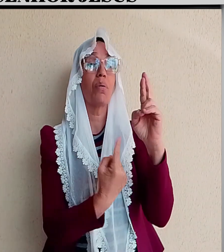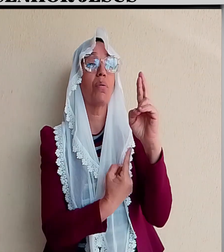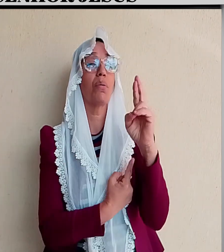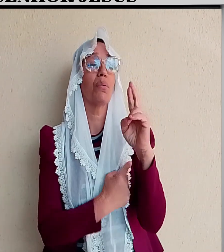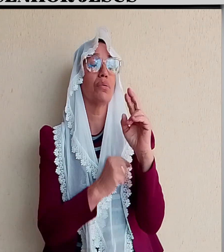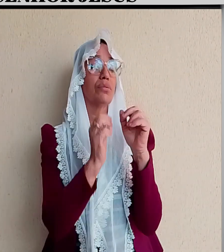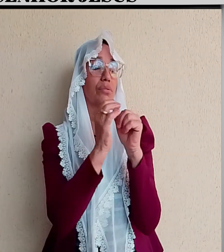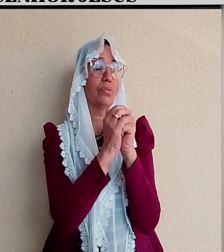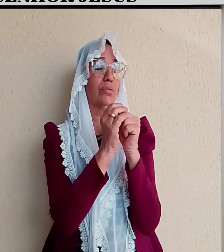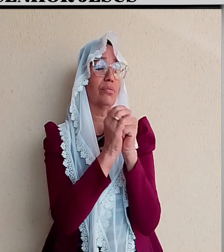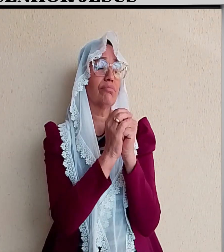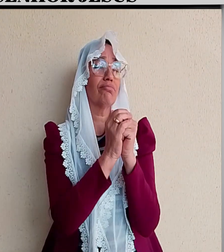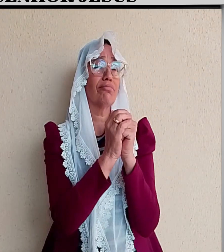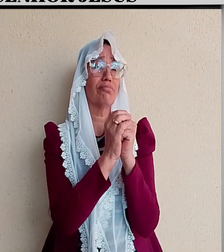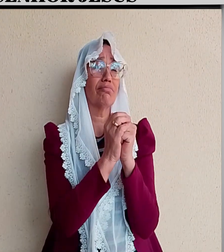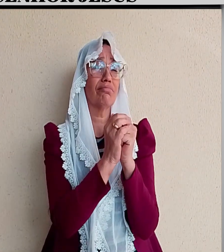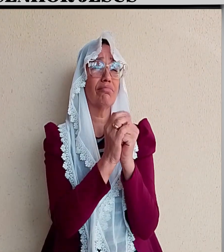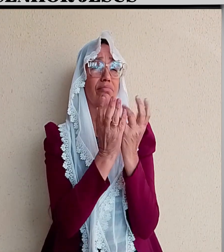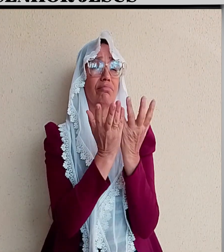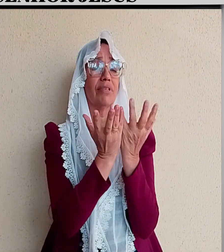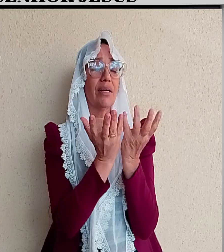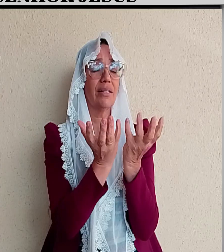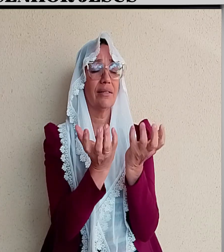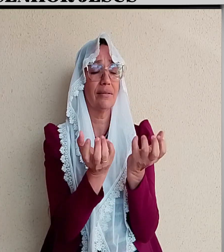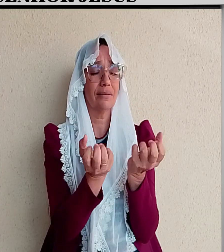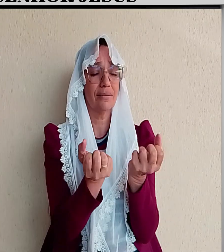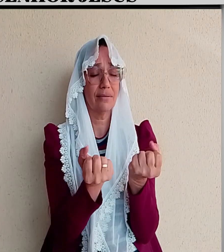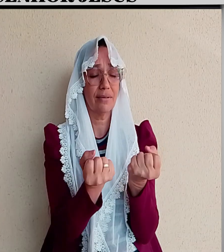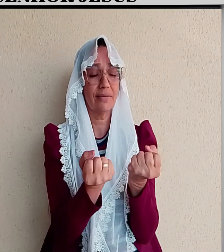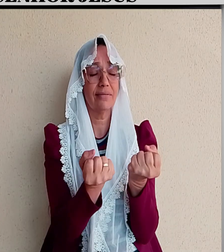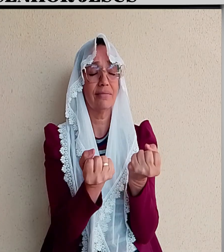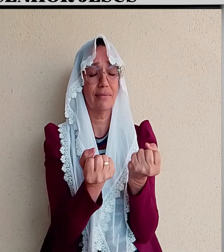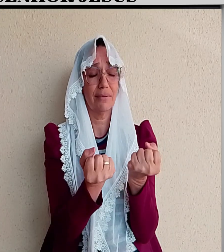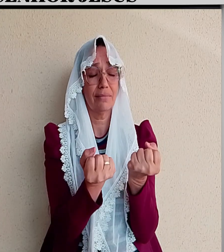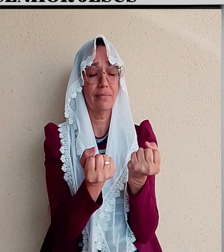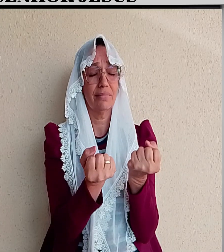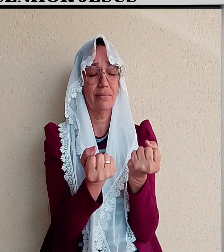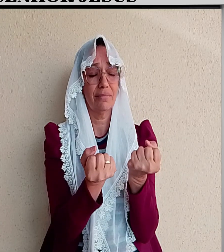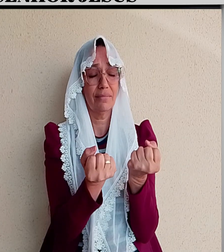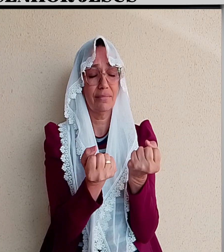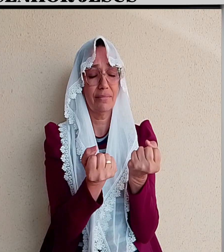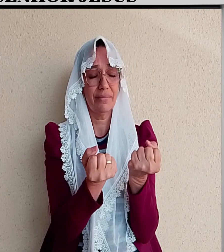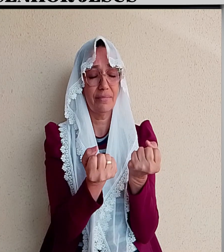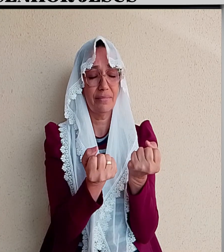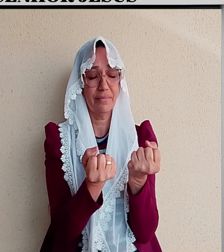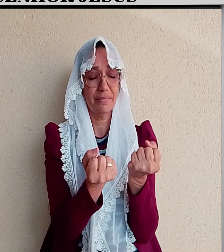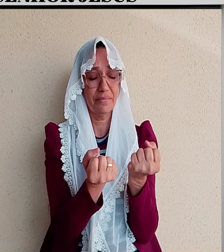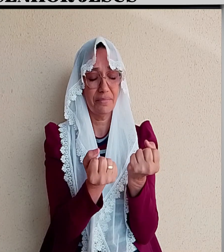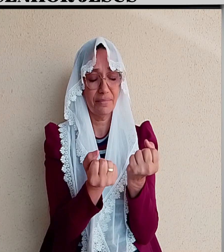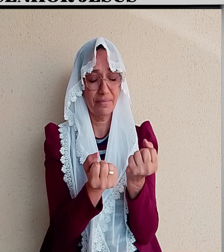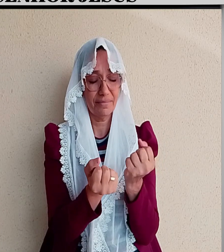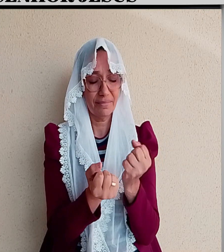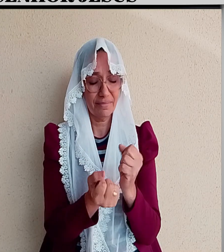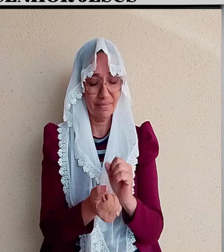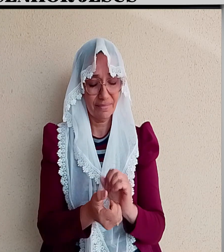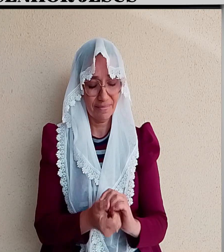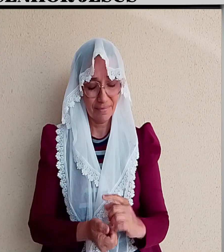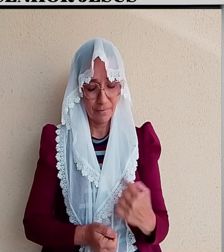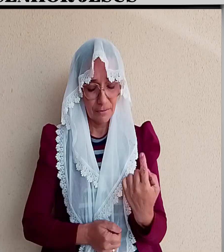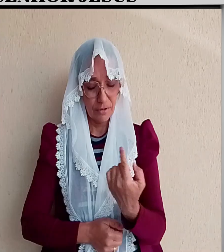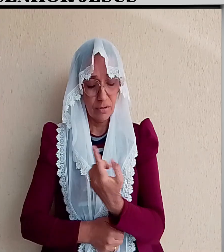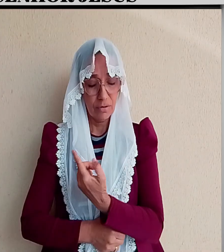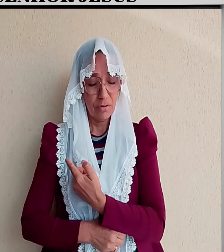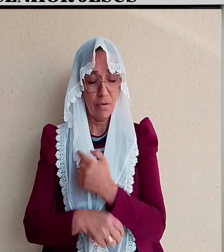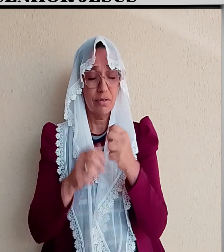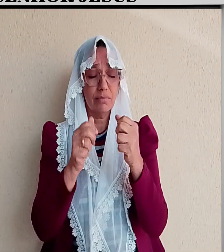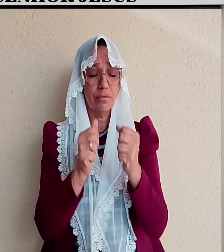terra, e tem chegado até o teu trono de glória. Pai glorioso, e que tu venha derramar o teu fervor sobre nós, como resposta do